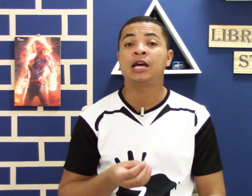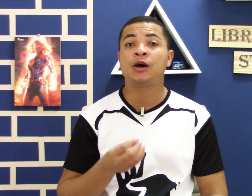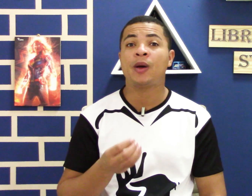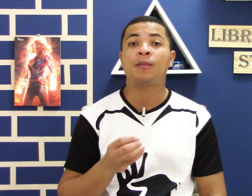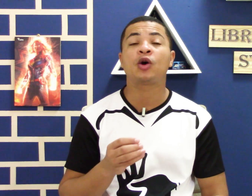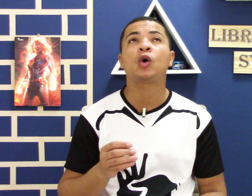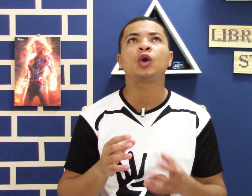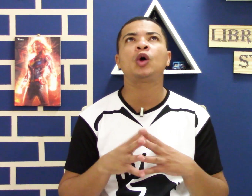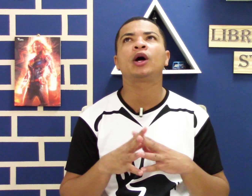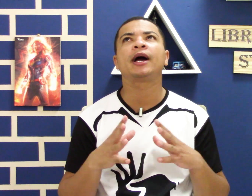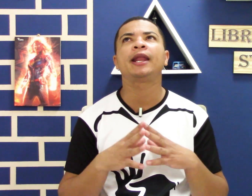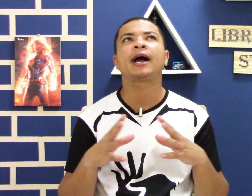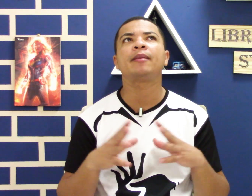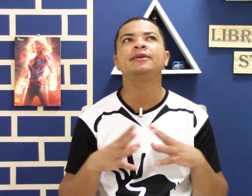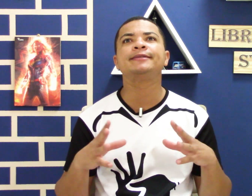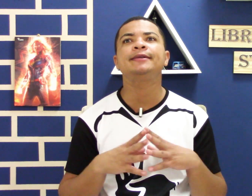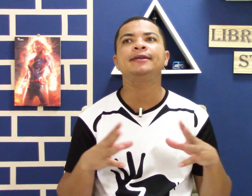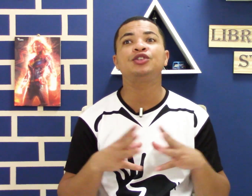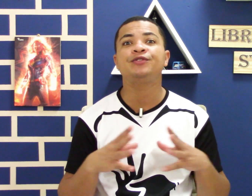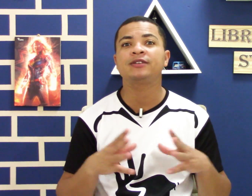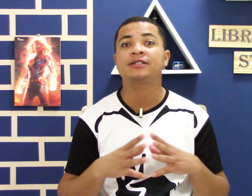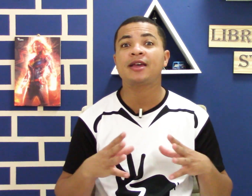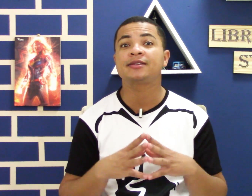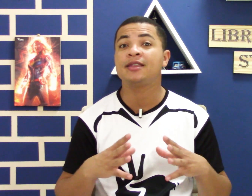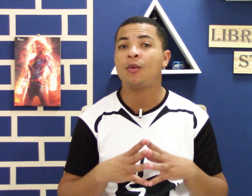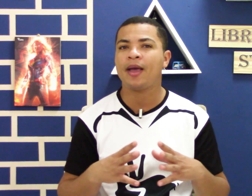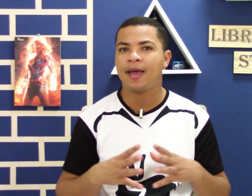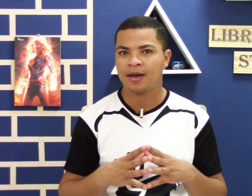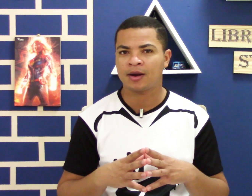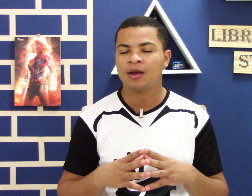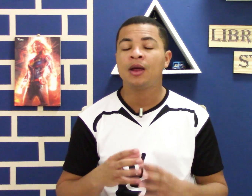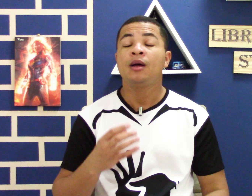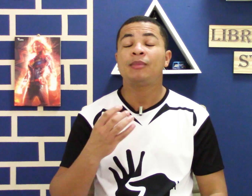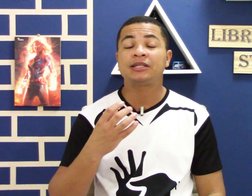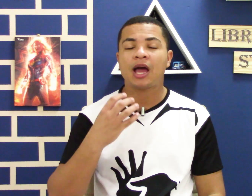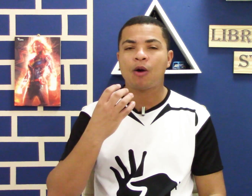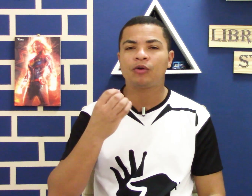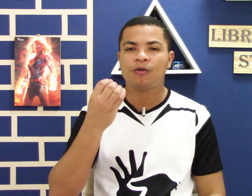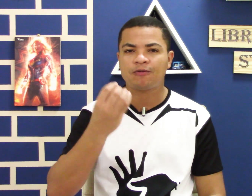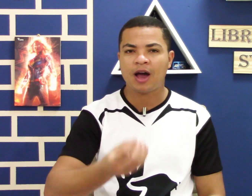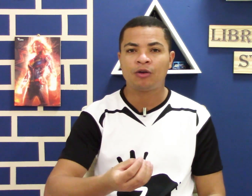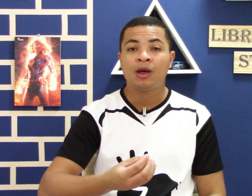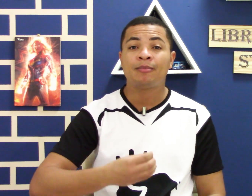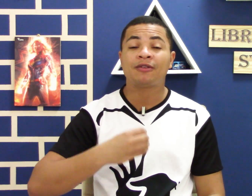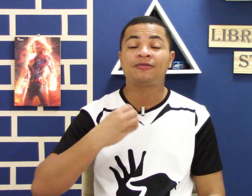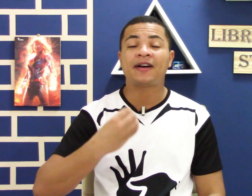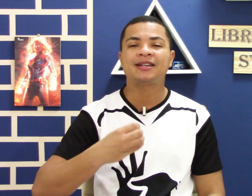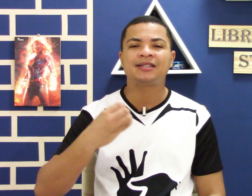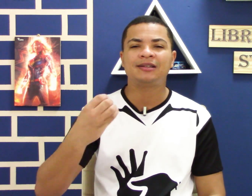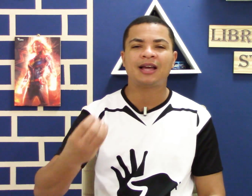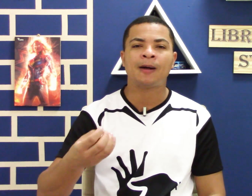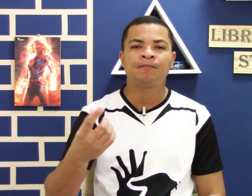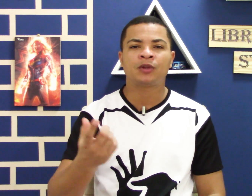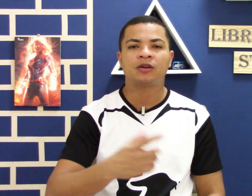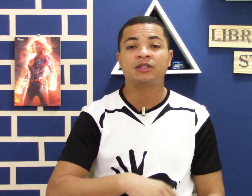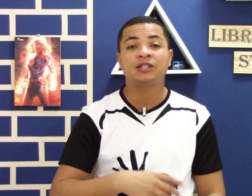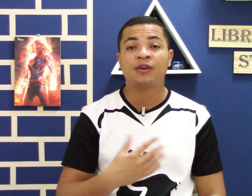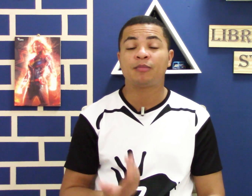Não é uma... Coloca na cabecinha de vocês. Não é regra. Mas é algo que eu falo para facilitar na hora que vocês forem, por